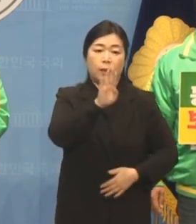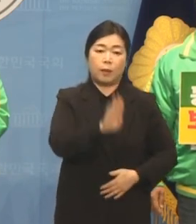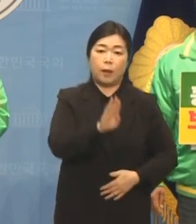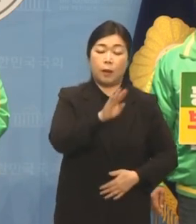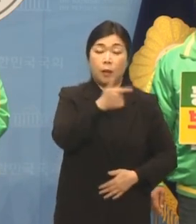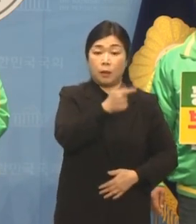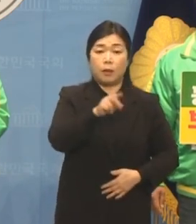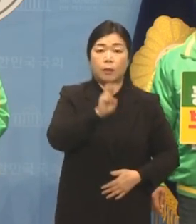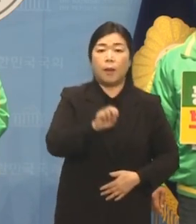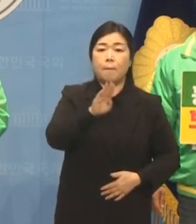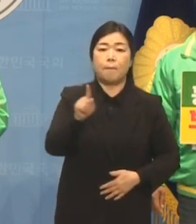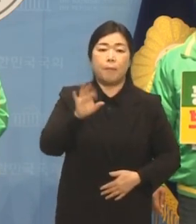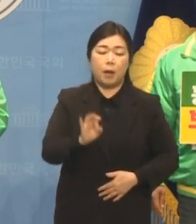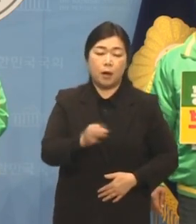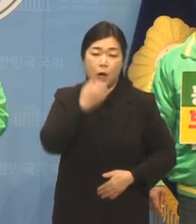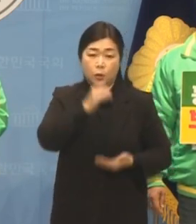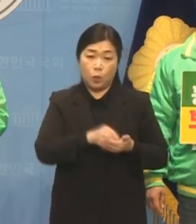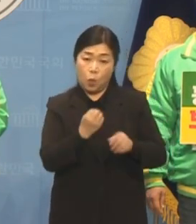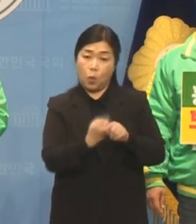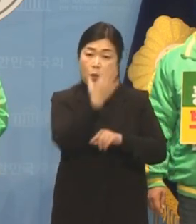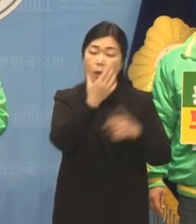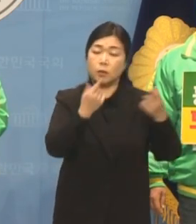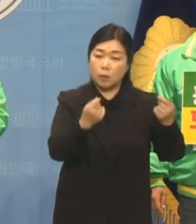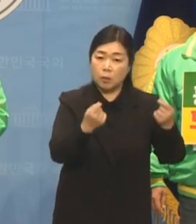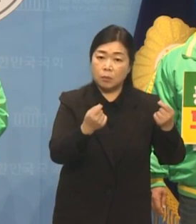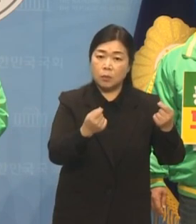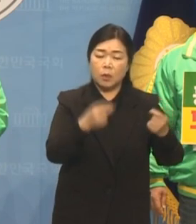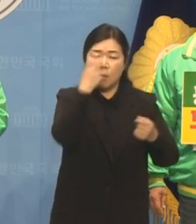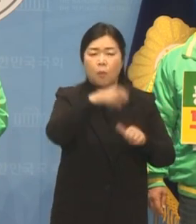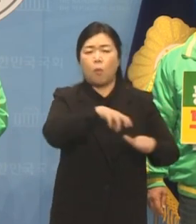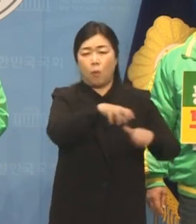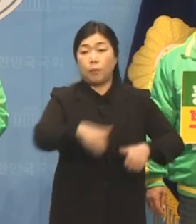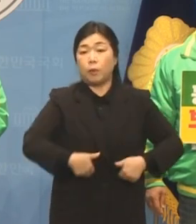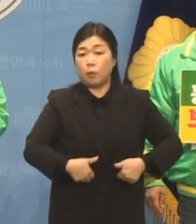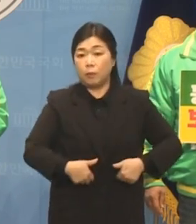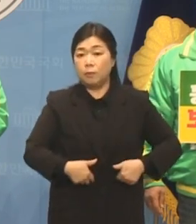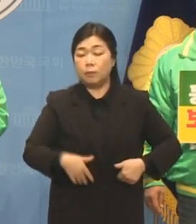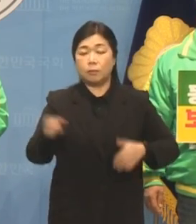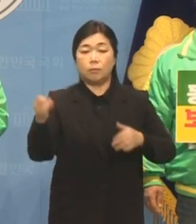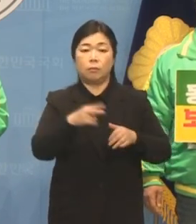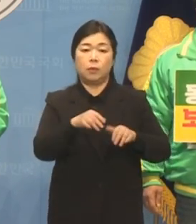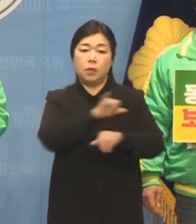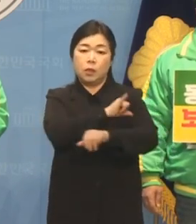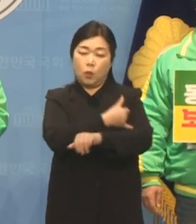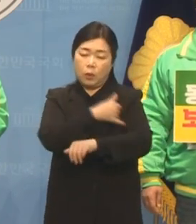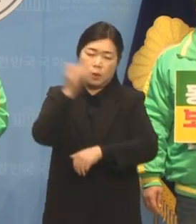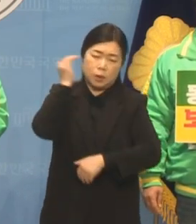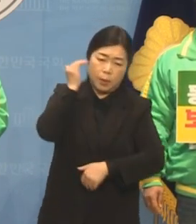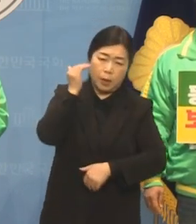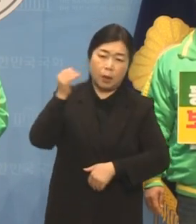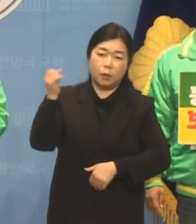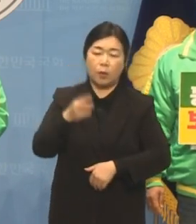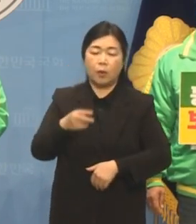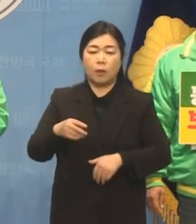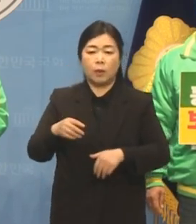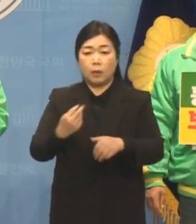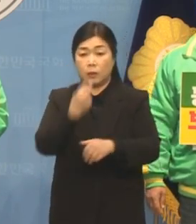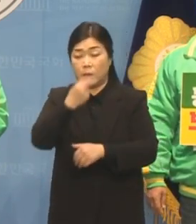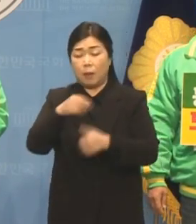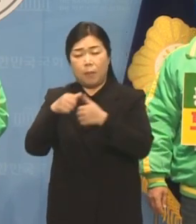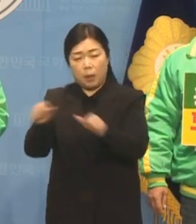부여하는 자연의 권리 제도화, 구조적인 인권 침해와 생태 파괴를 에코사이드,